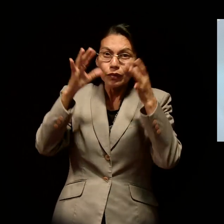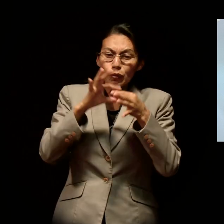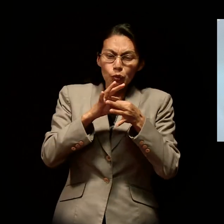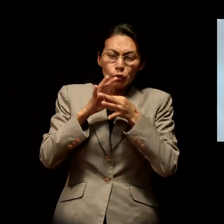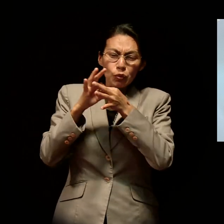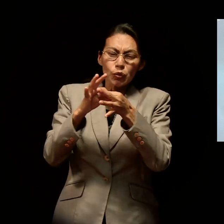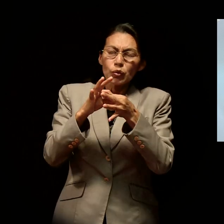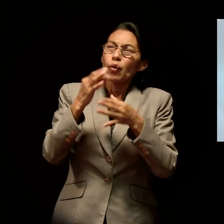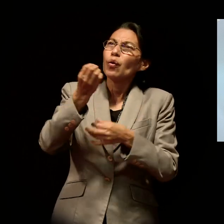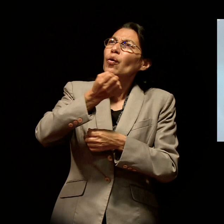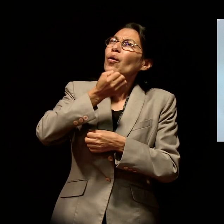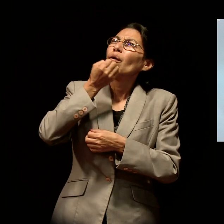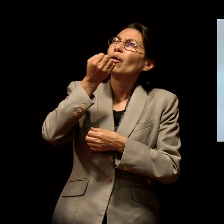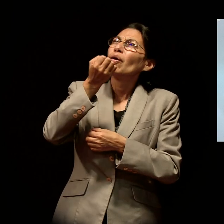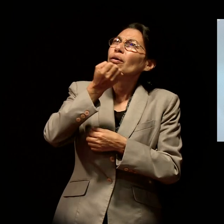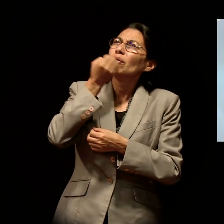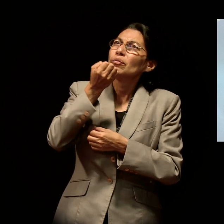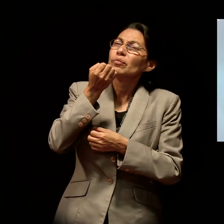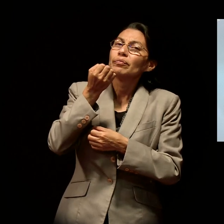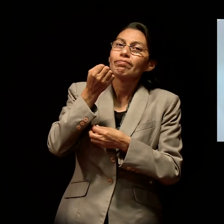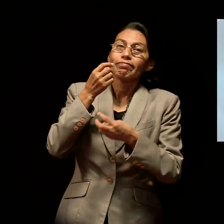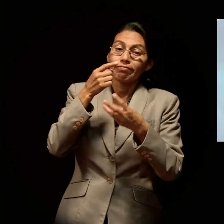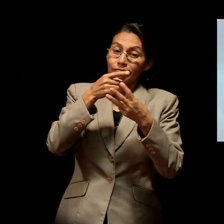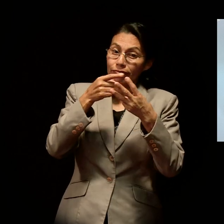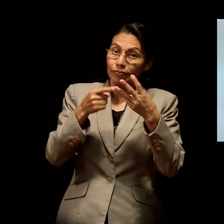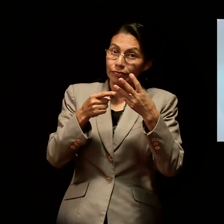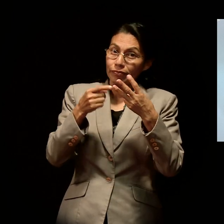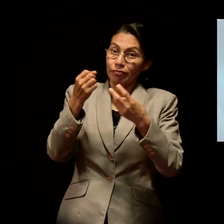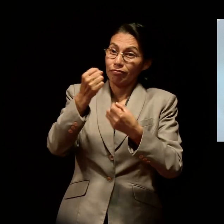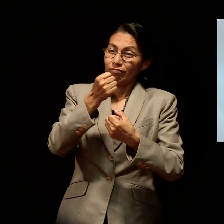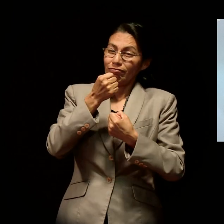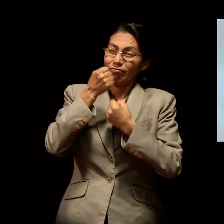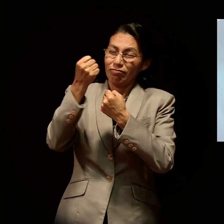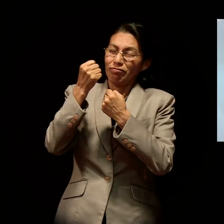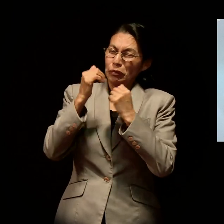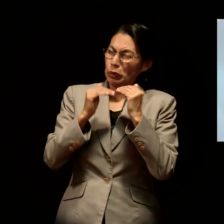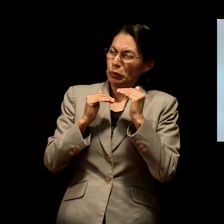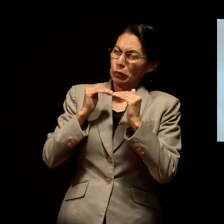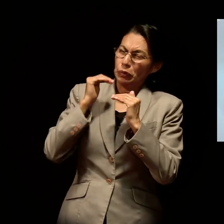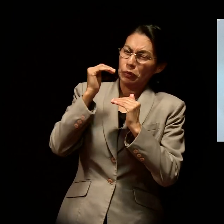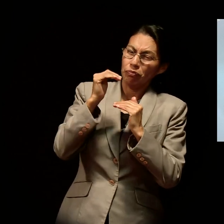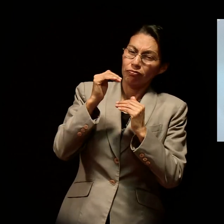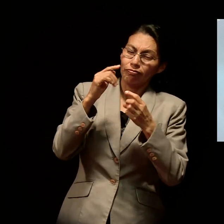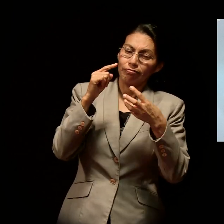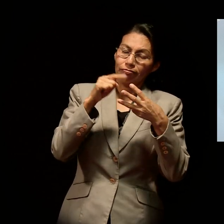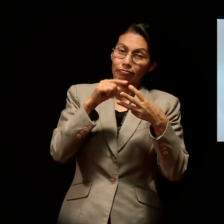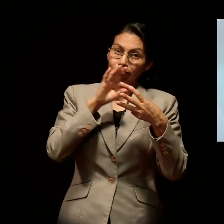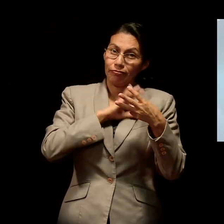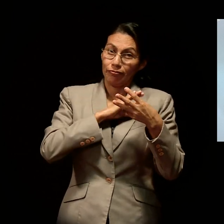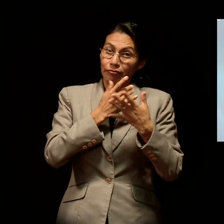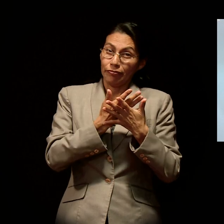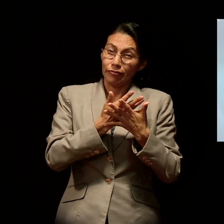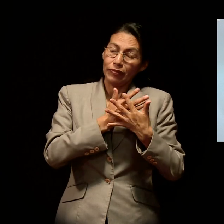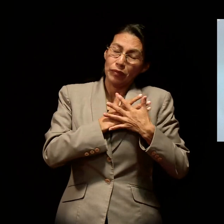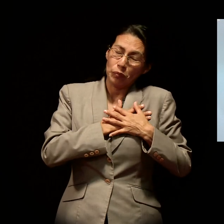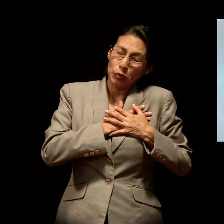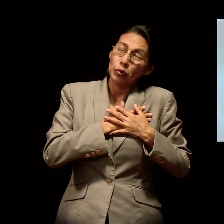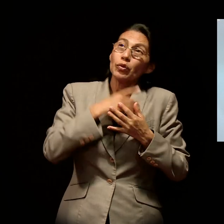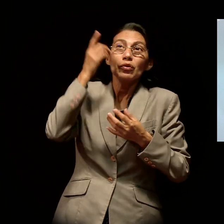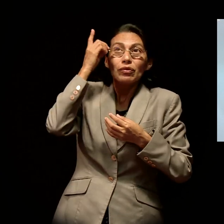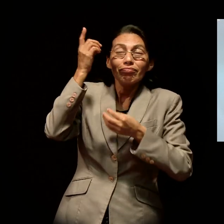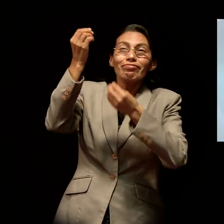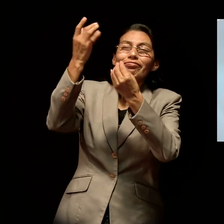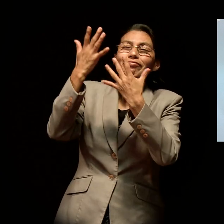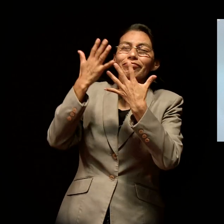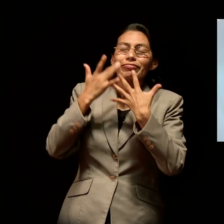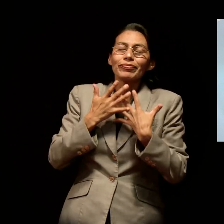obtenemos en oración estos tres poderes más grandes de todo el